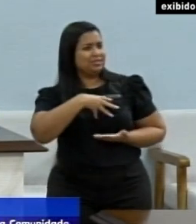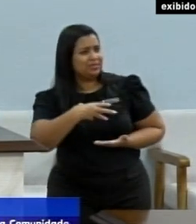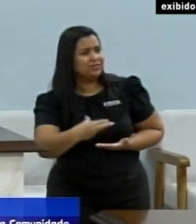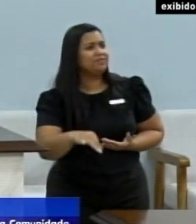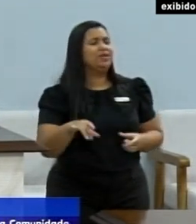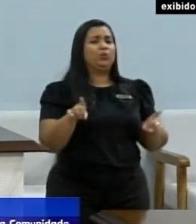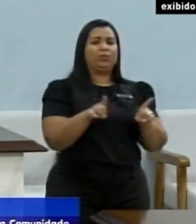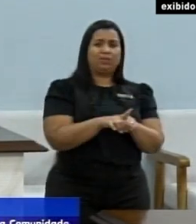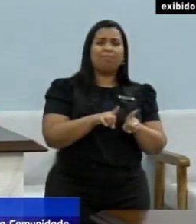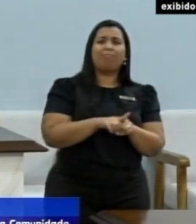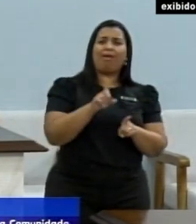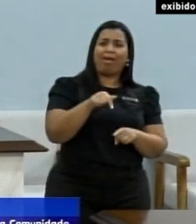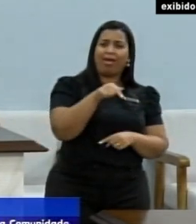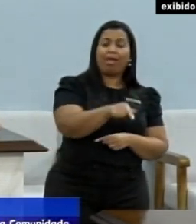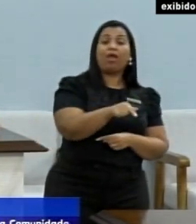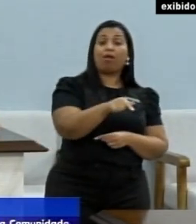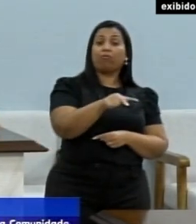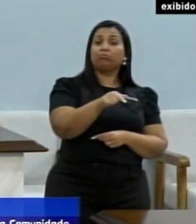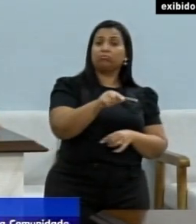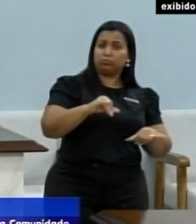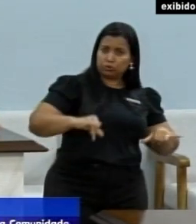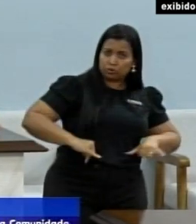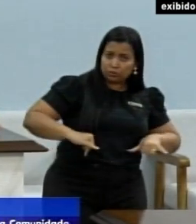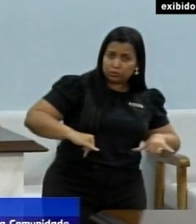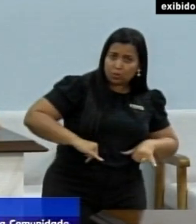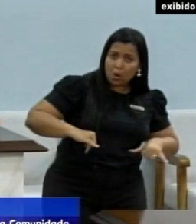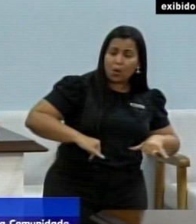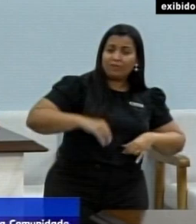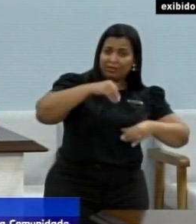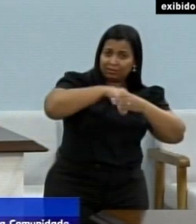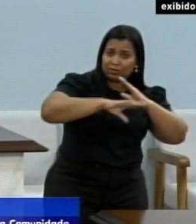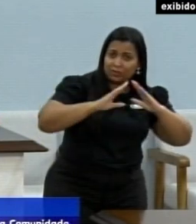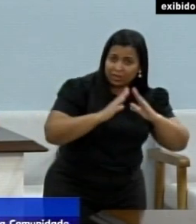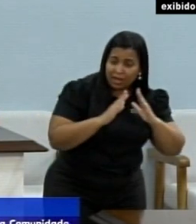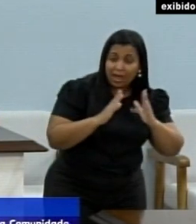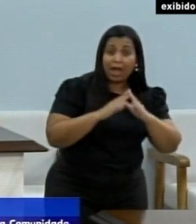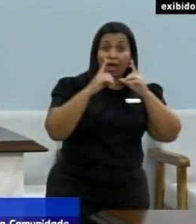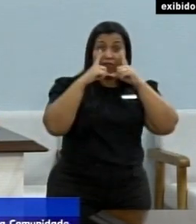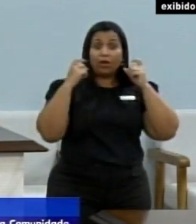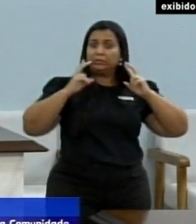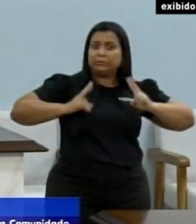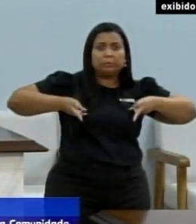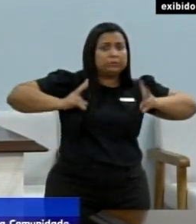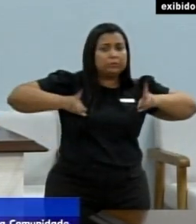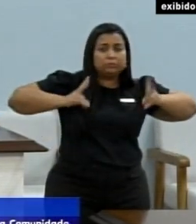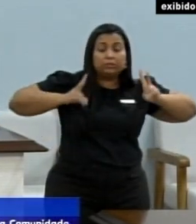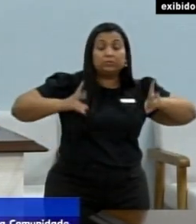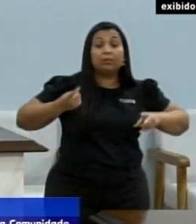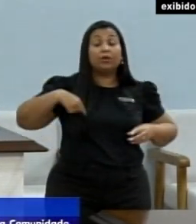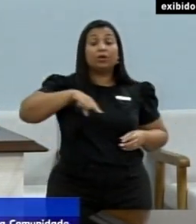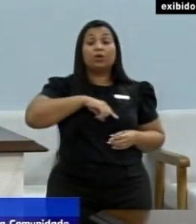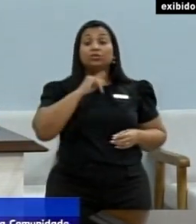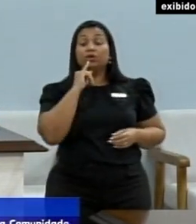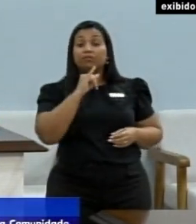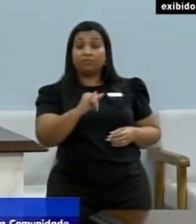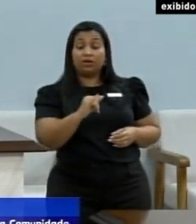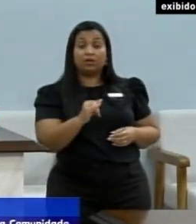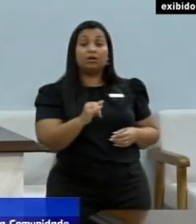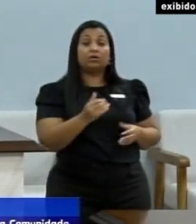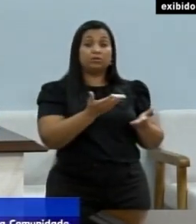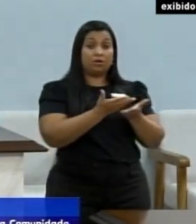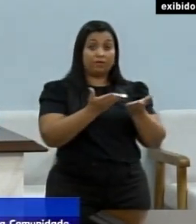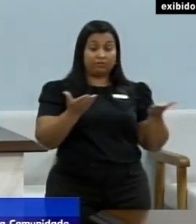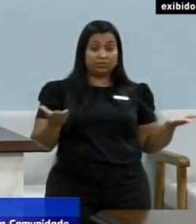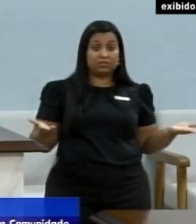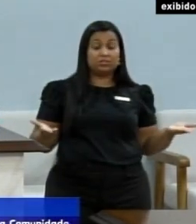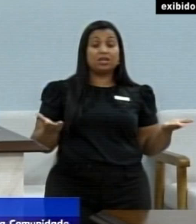também ele é uma vítima dentro desse lar, onde a violência é constante, a gente está falando, meus senhores e minhas